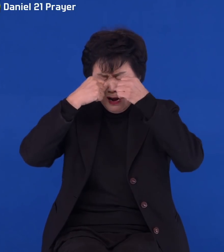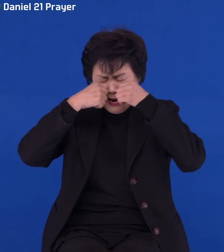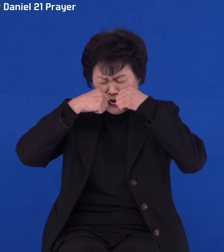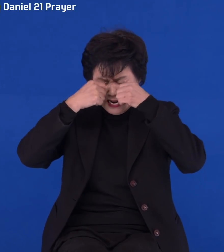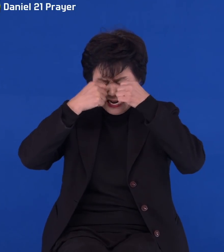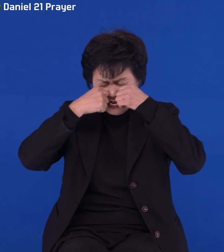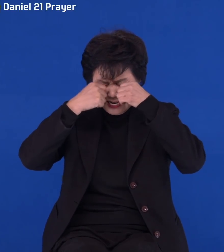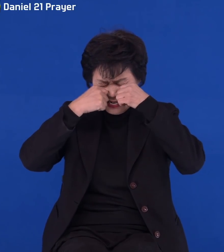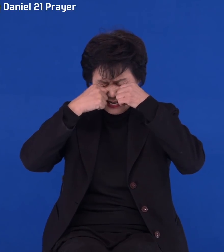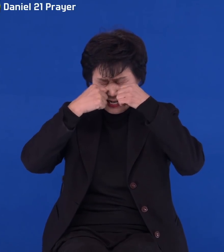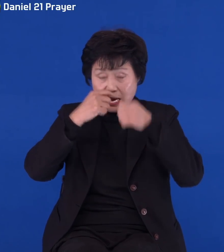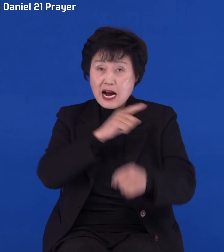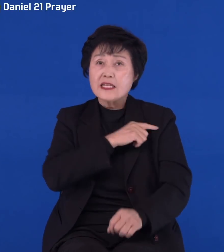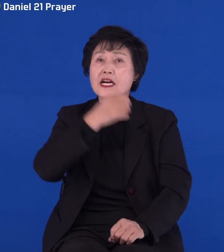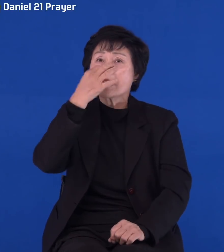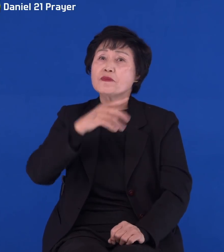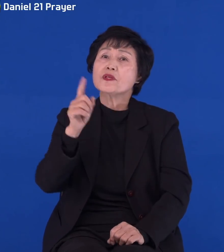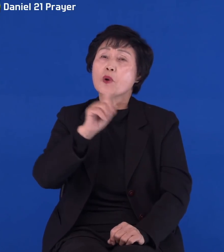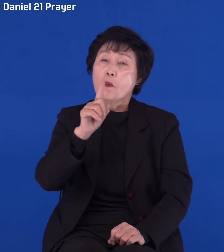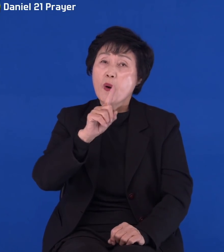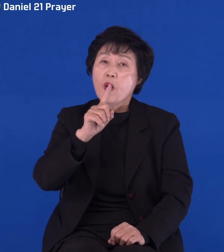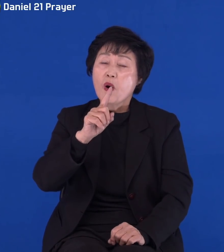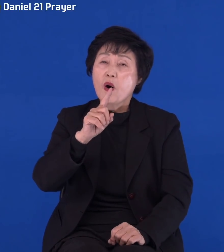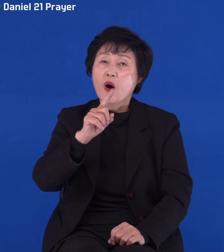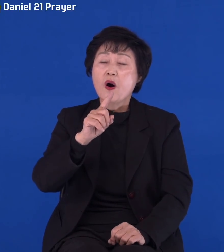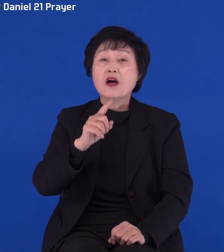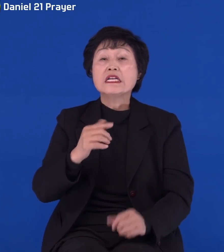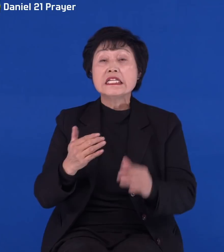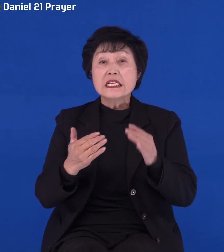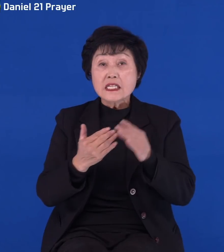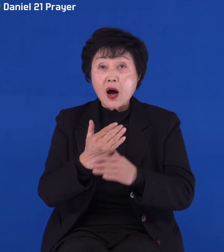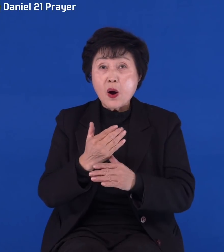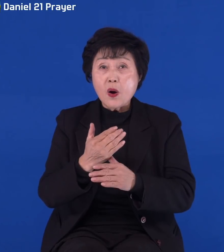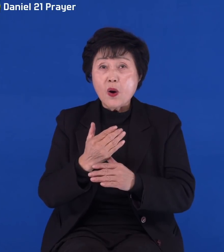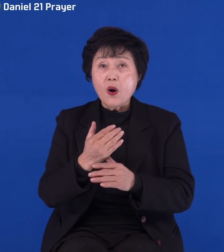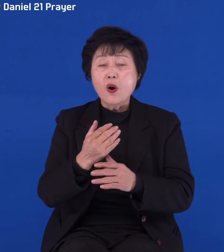제가 가장 힘든 것 중에 하나는 이 사건을 우리 어머니에게 어떻게 말씀을 드려야 될까?